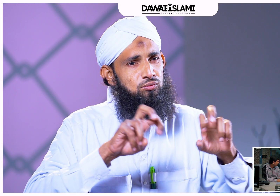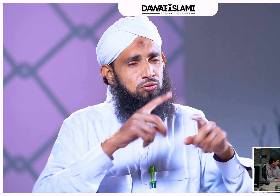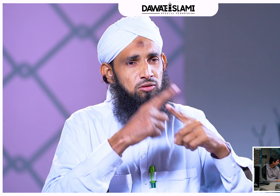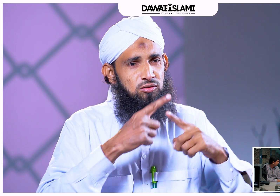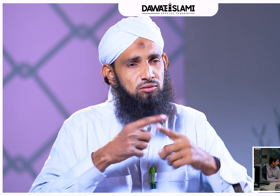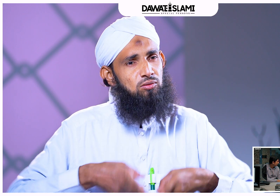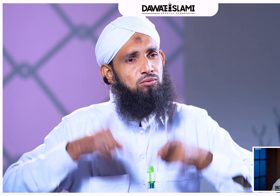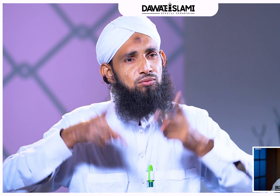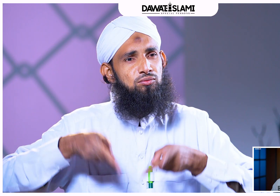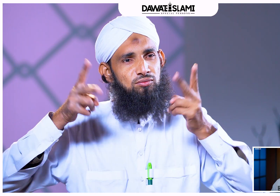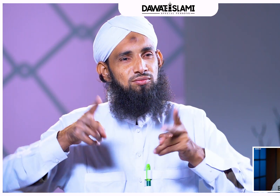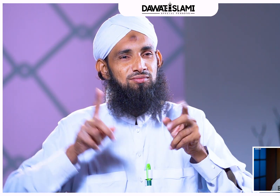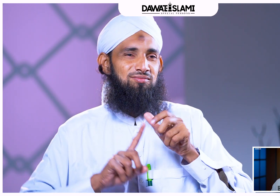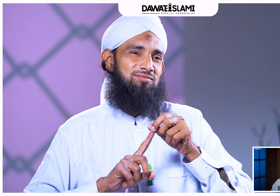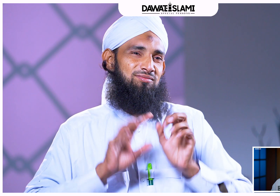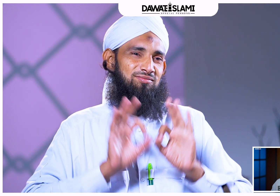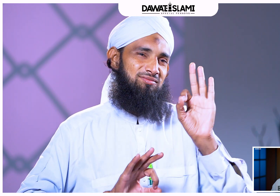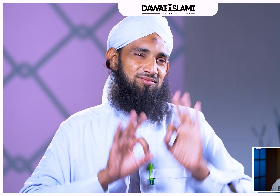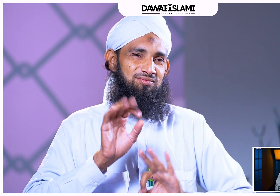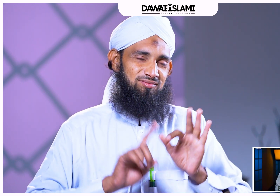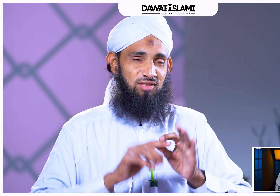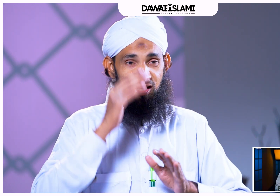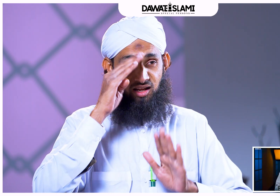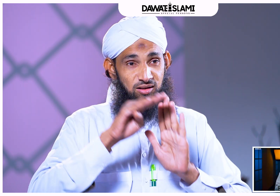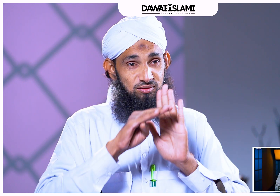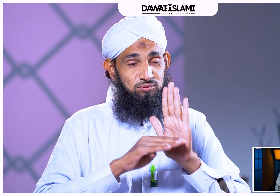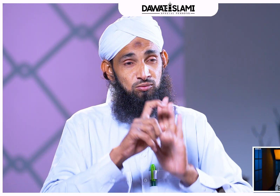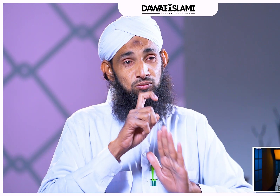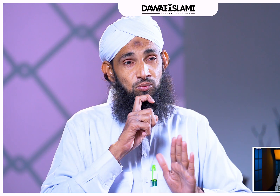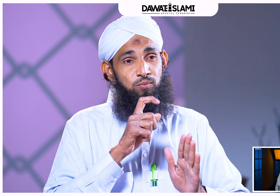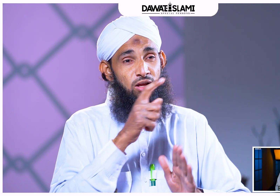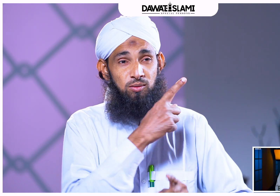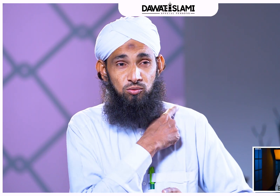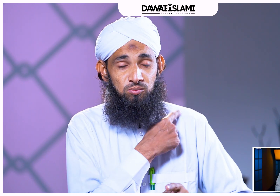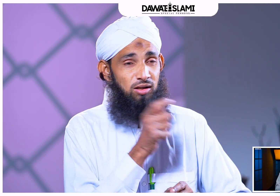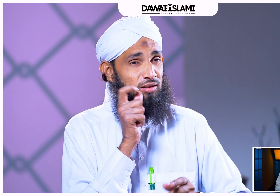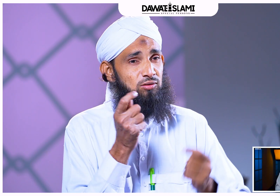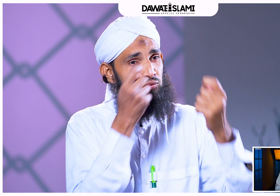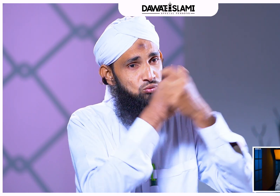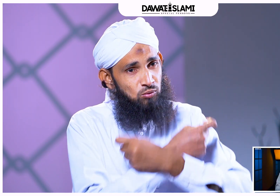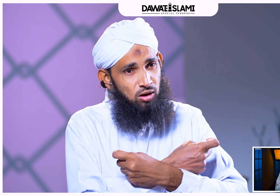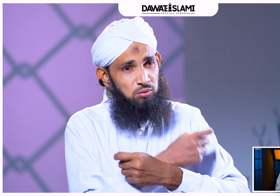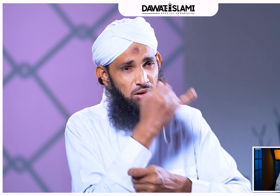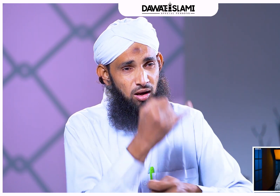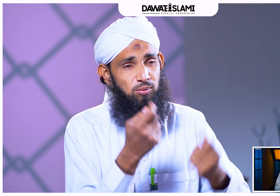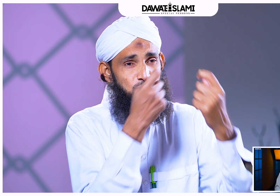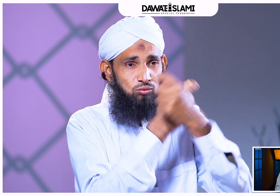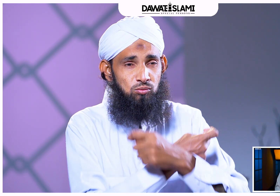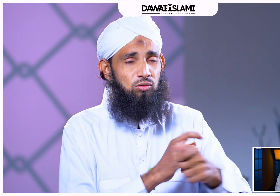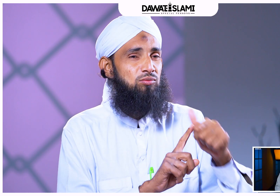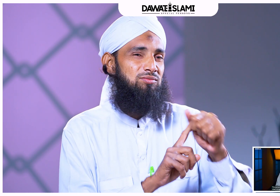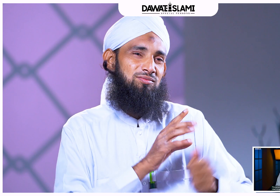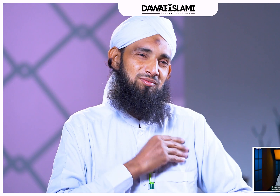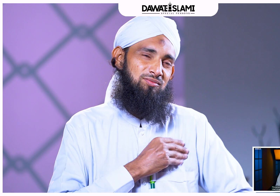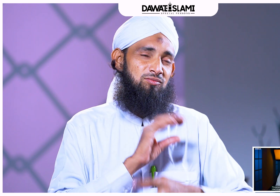لوگوں میں بیان کرتے پھریں۔ انفیکٹ دین اسلام نے تو ہمیں مسلمانوں کے ایپ چھپانے کا درس دیا ہے اور مسلمان کے ایپ کھولنے سے ڈرایا